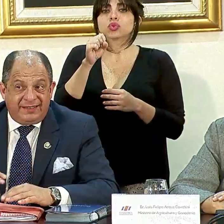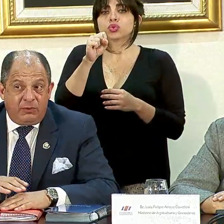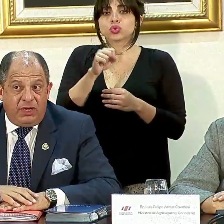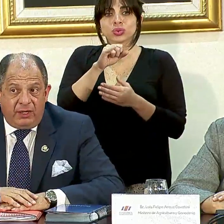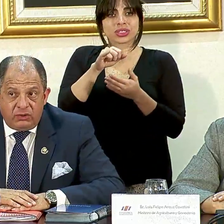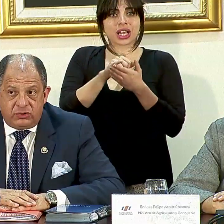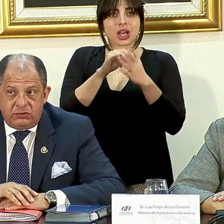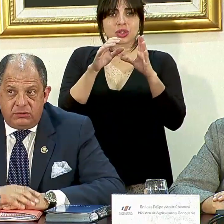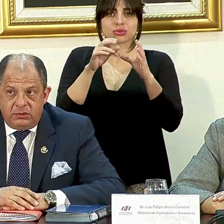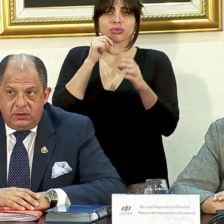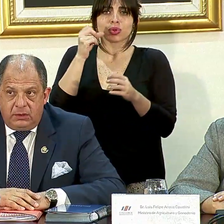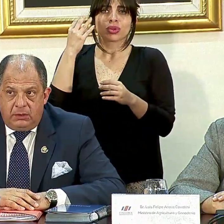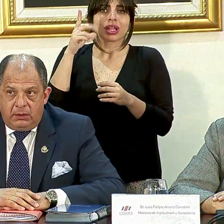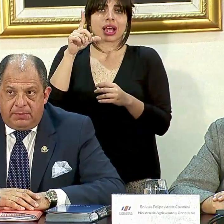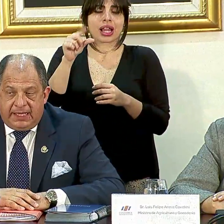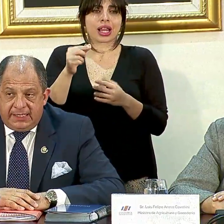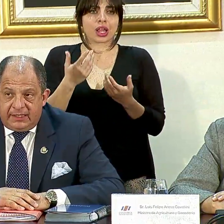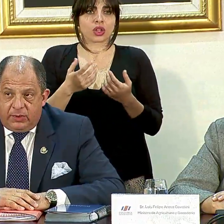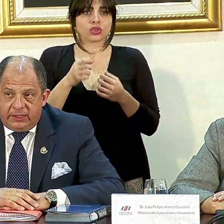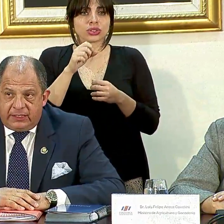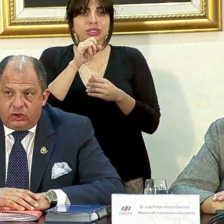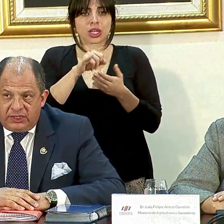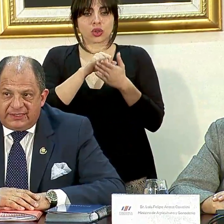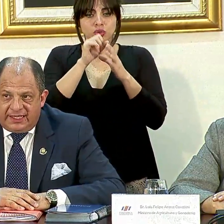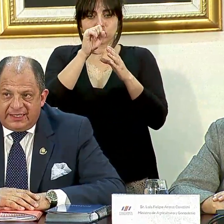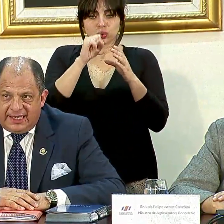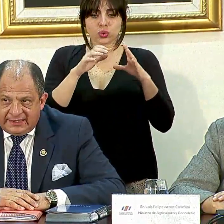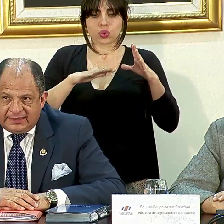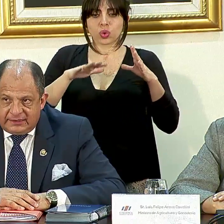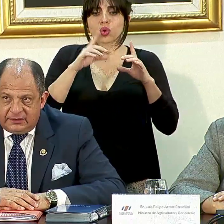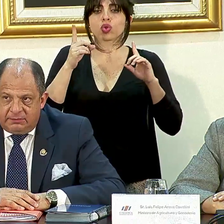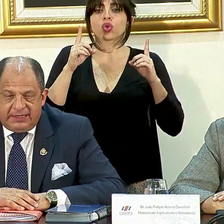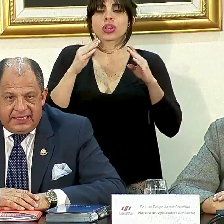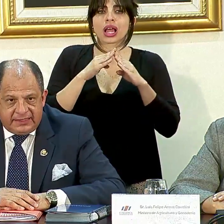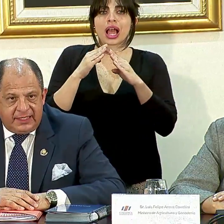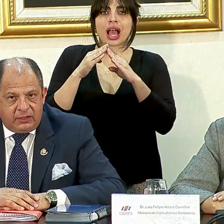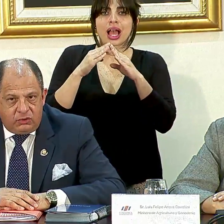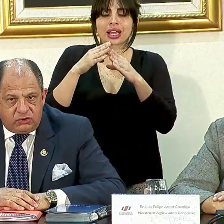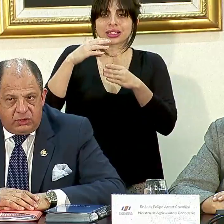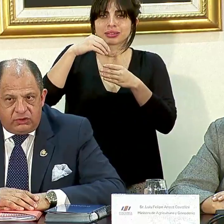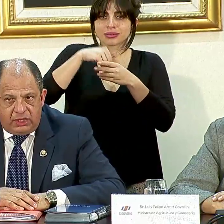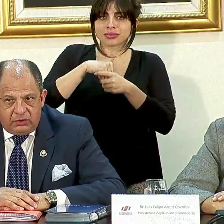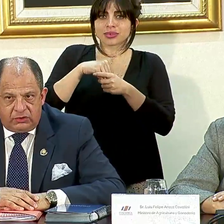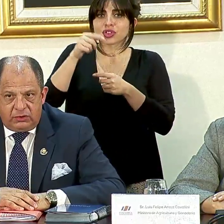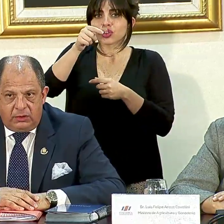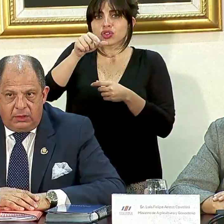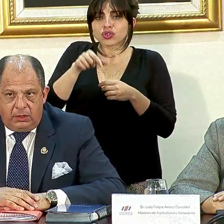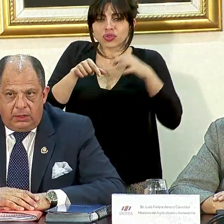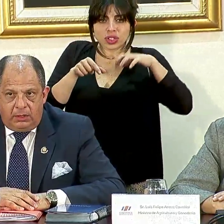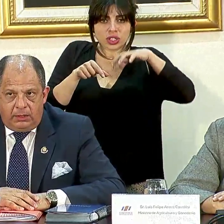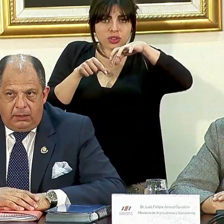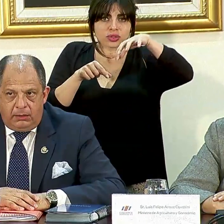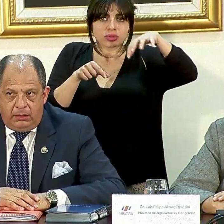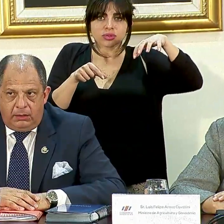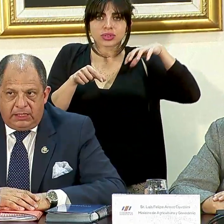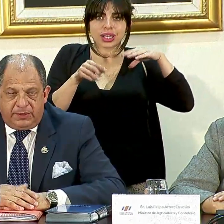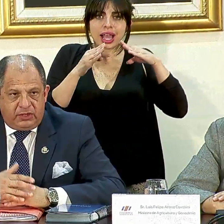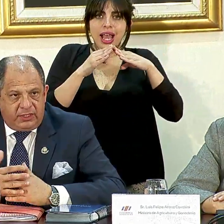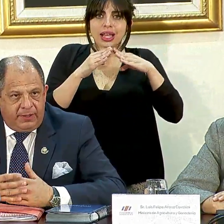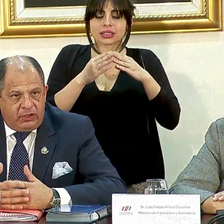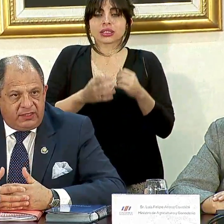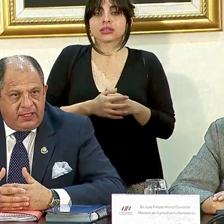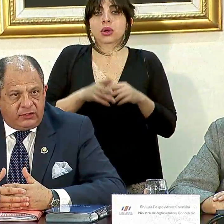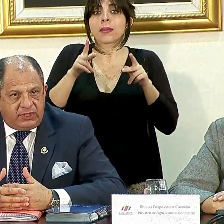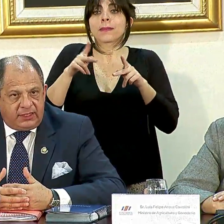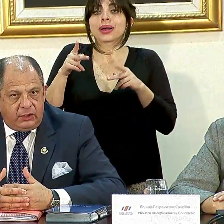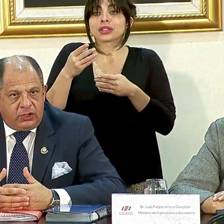No hay que irse muy lejos para darse cuenta dónde están las casas metidas en el curso de los ríos. Las personas